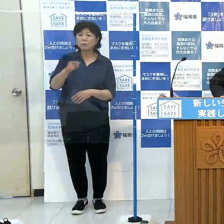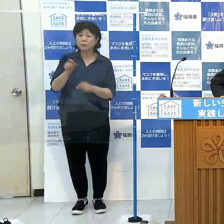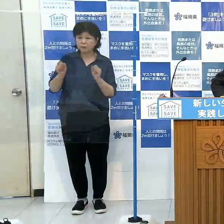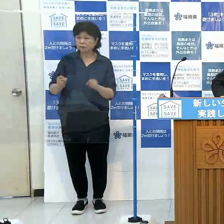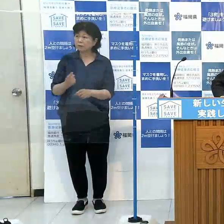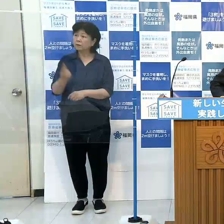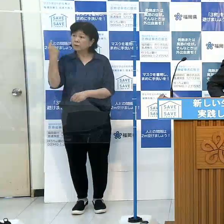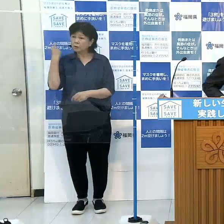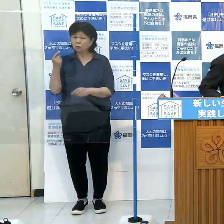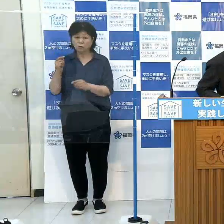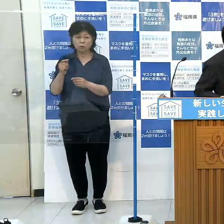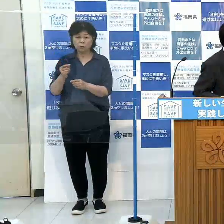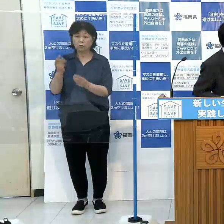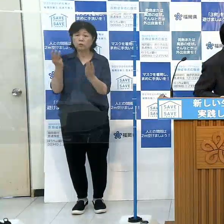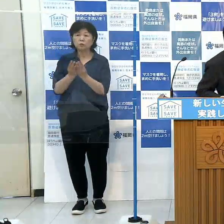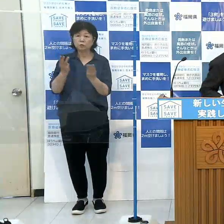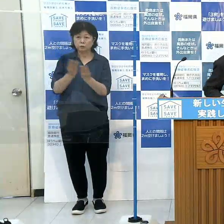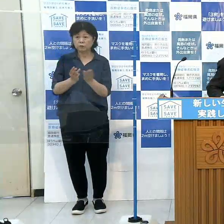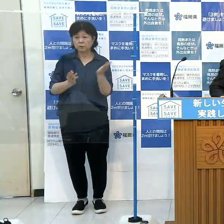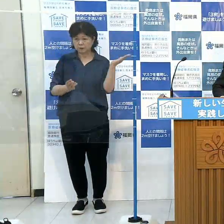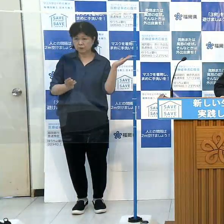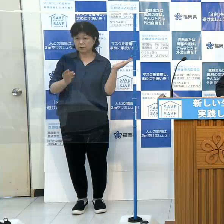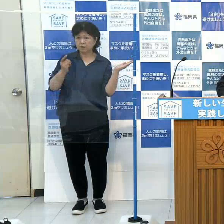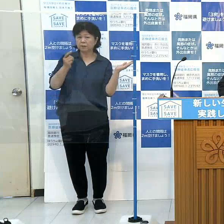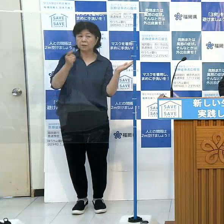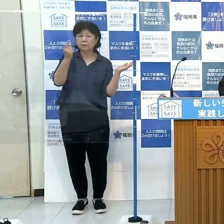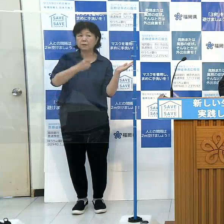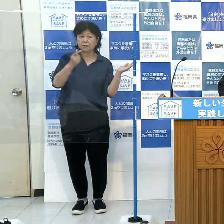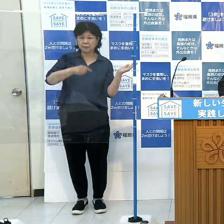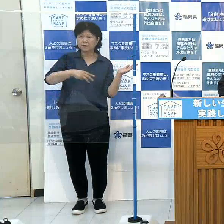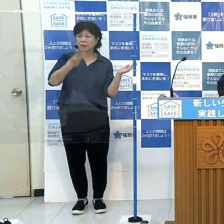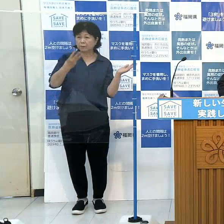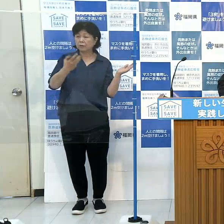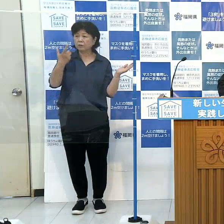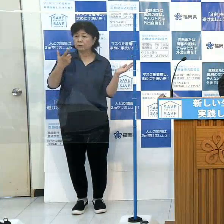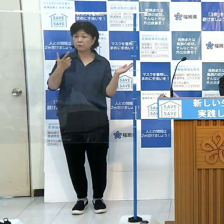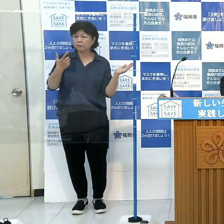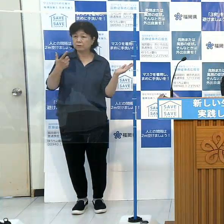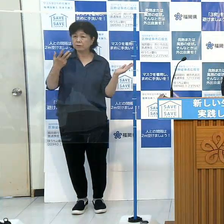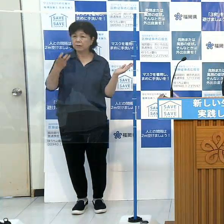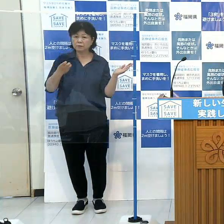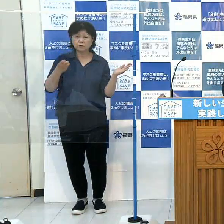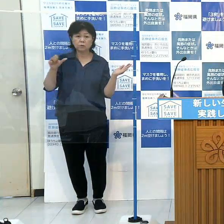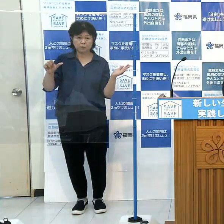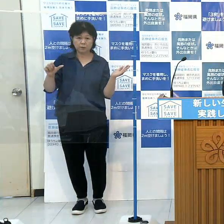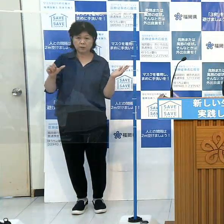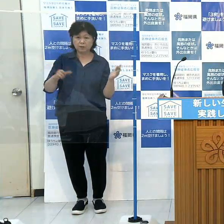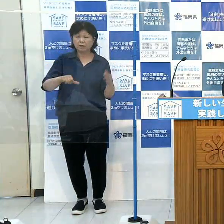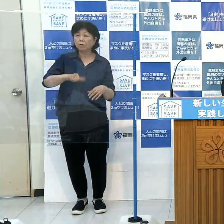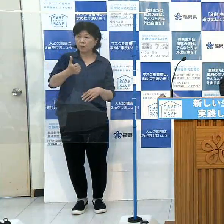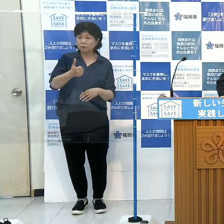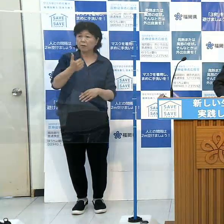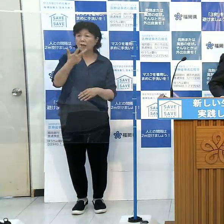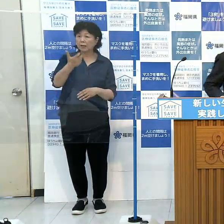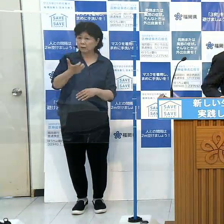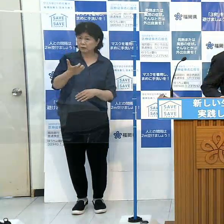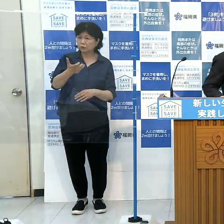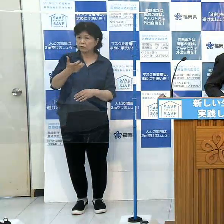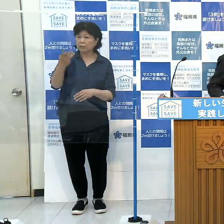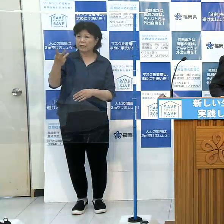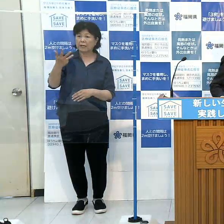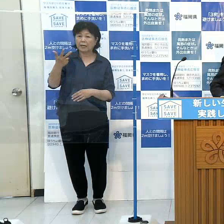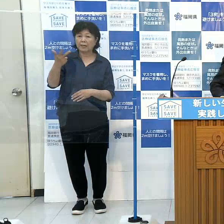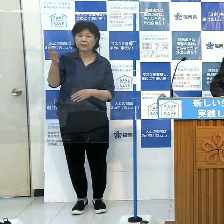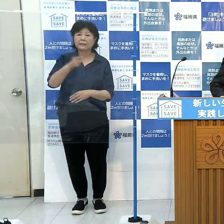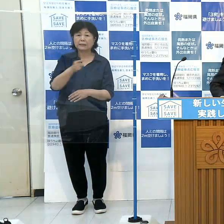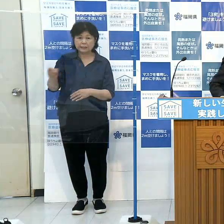果、これ昨日現在の数字でございますが、1635名、昨日までの数字で587名の方が療養を